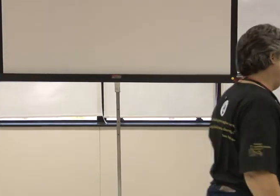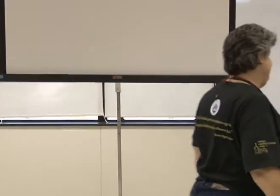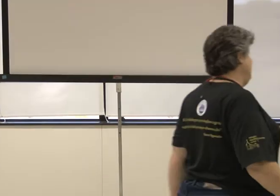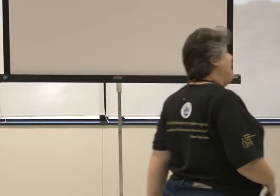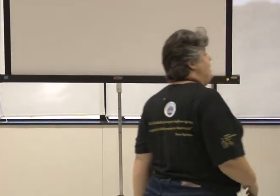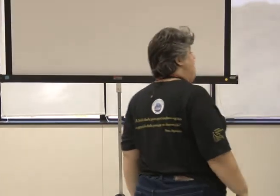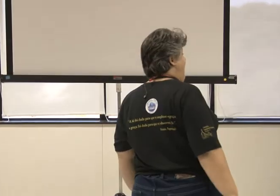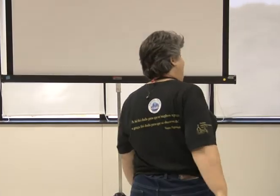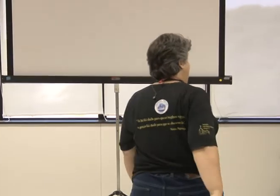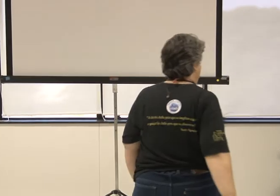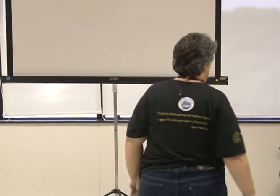Ninguém tem pressa, né?